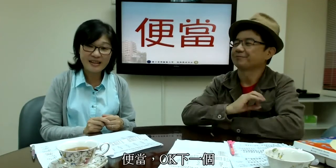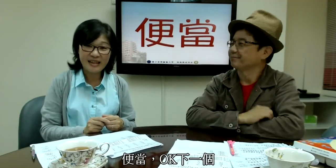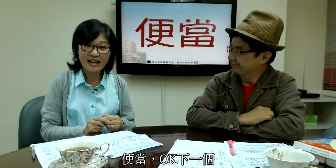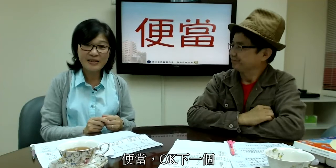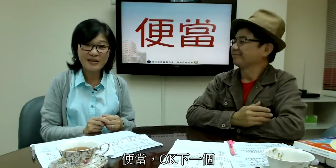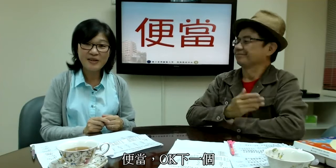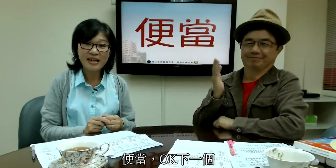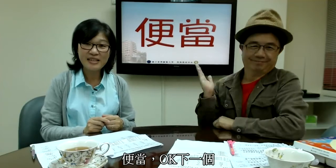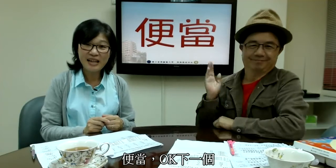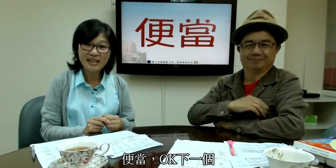当。OK， 下一个，